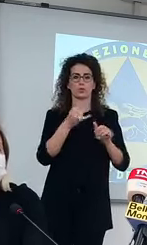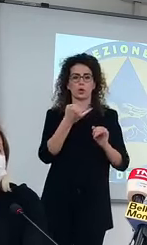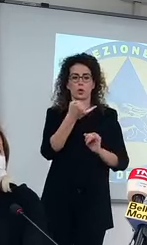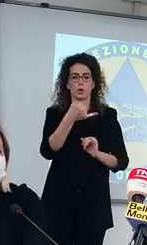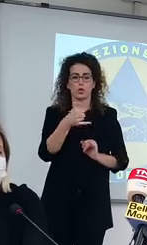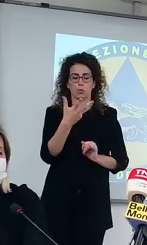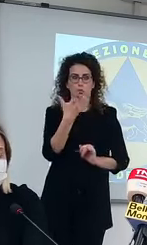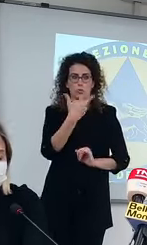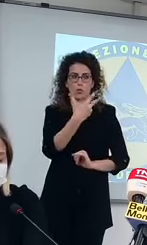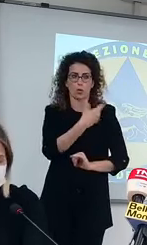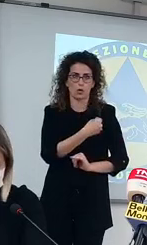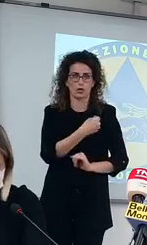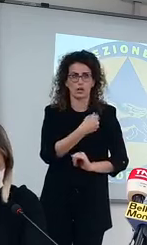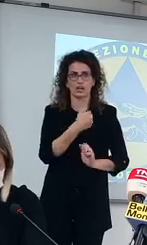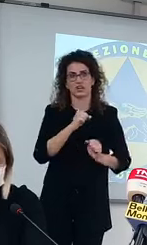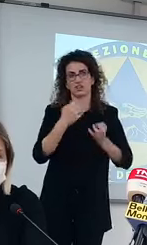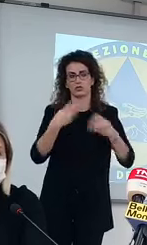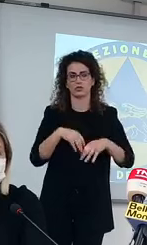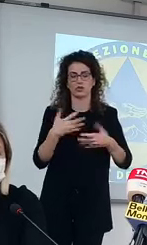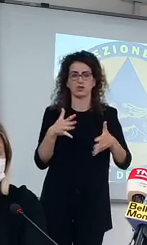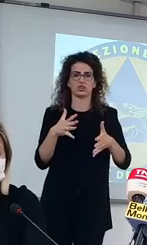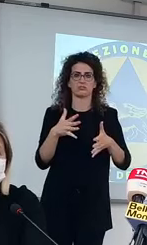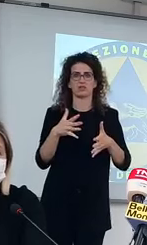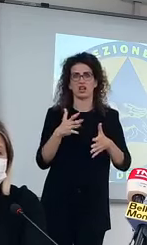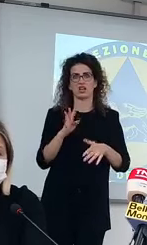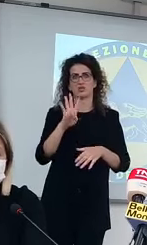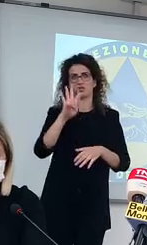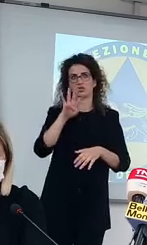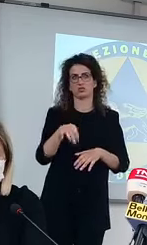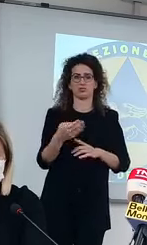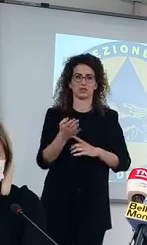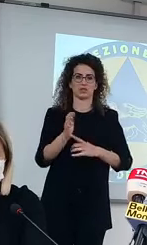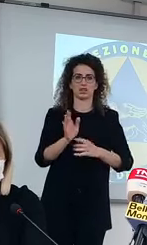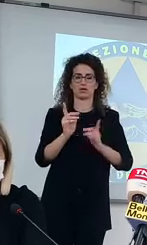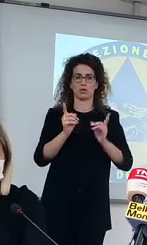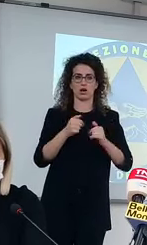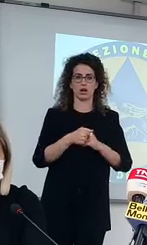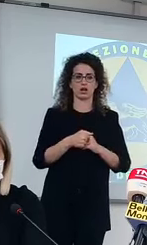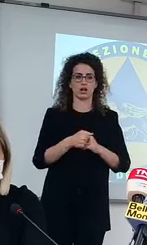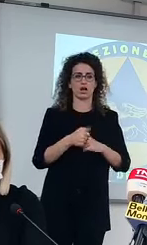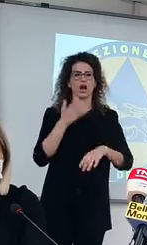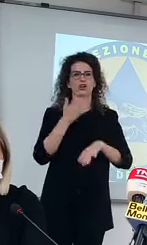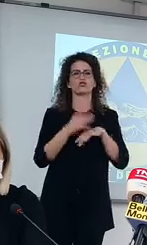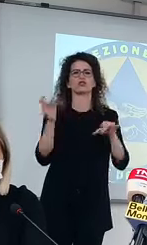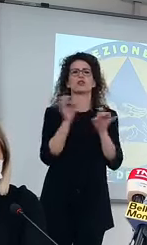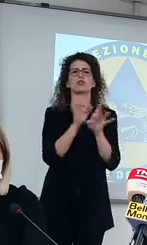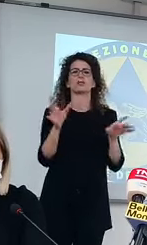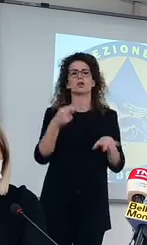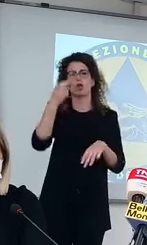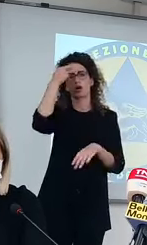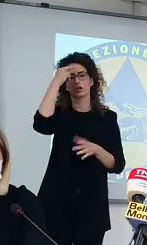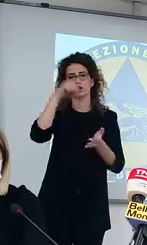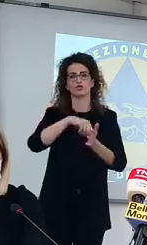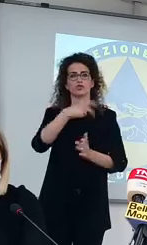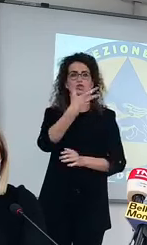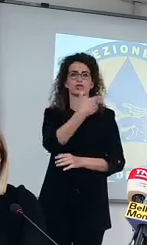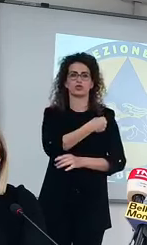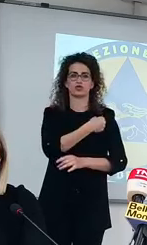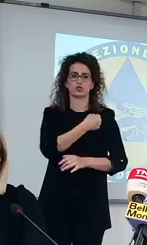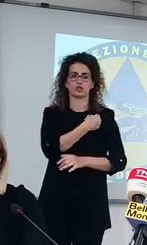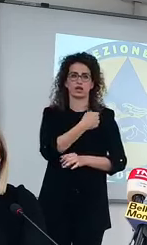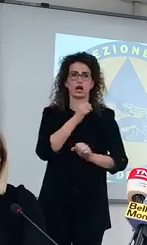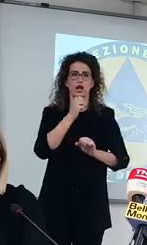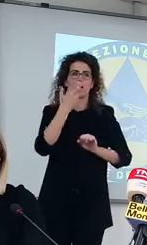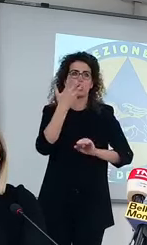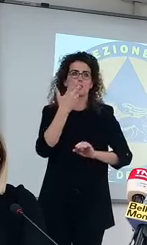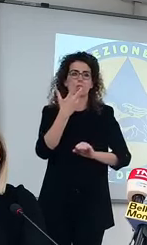già dimostrato con oltre, ormai siamo a 4.000 accessi liberi, vi ricordo che in tutti i centri vaccinali chi ha più di 60 anni e vuole